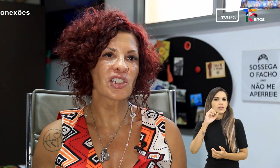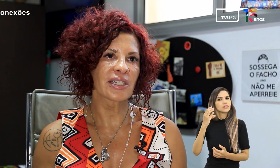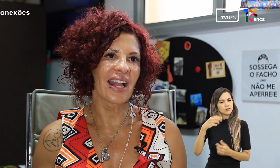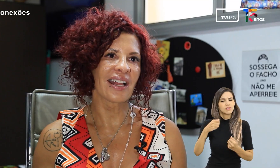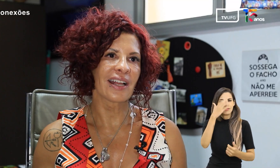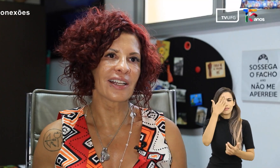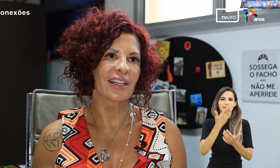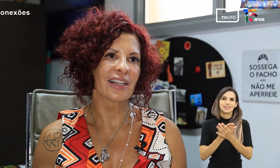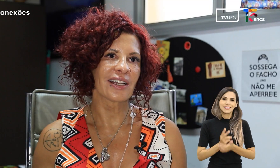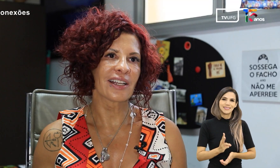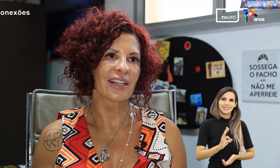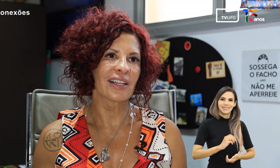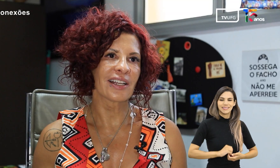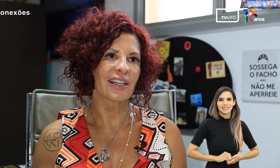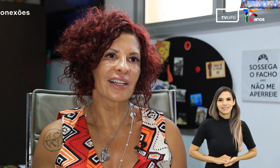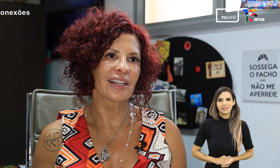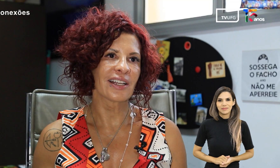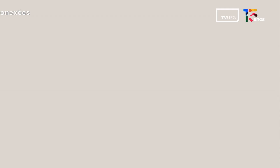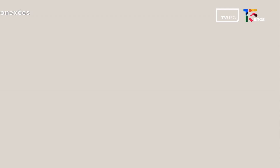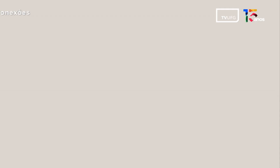para acreditar.